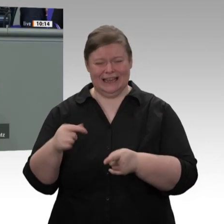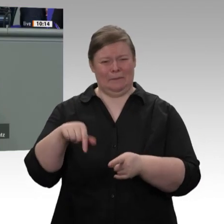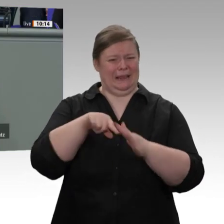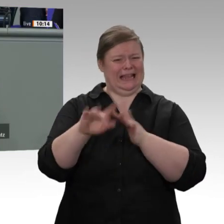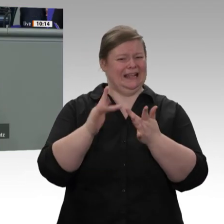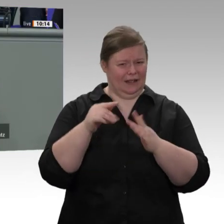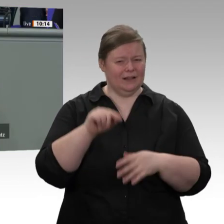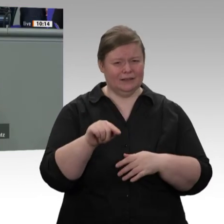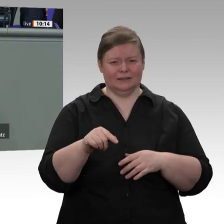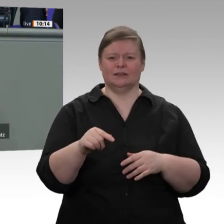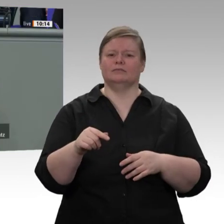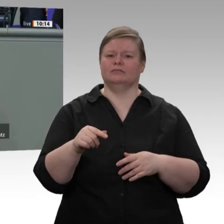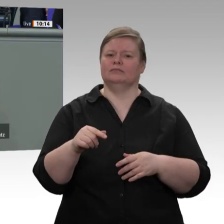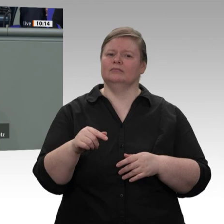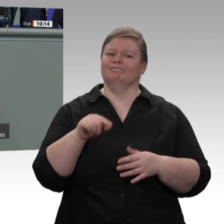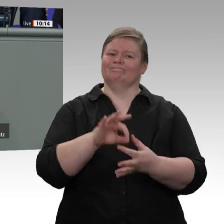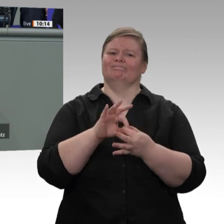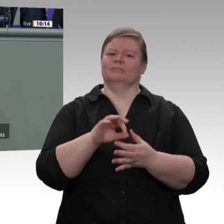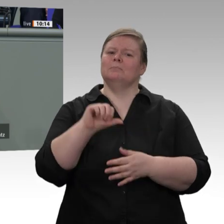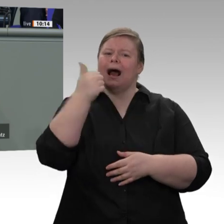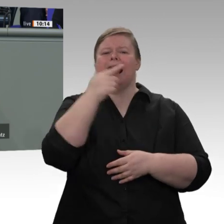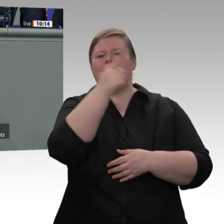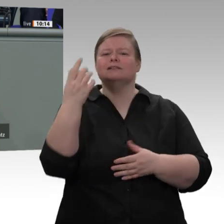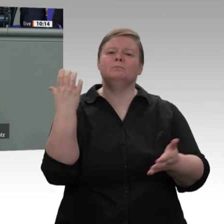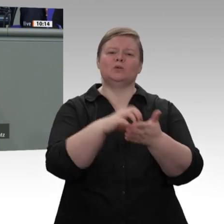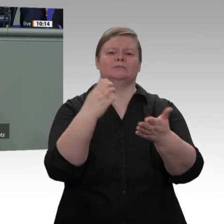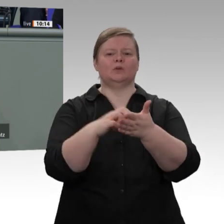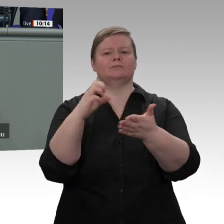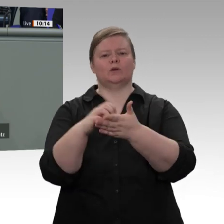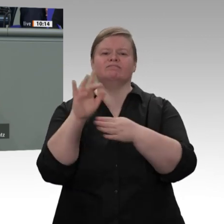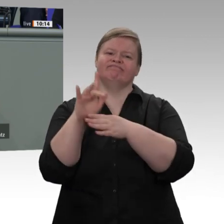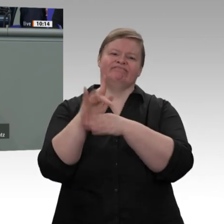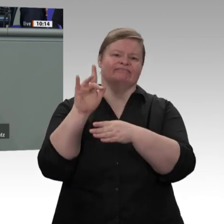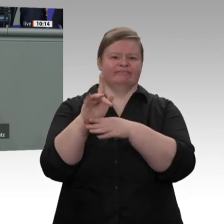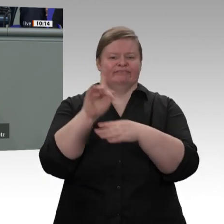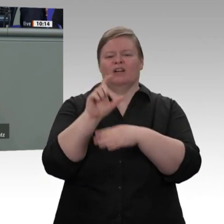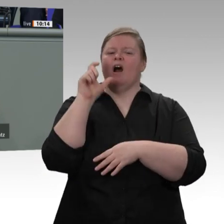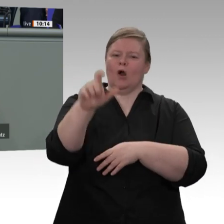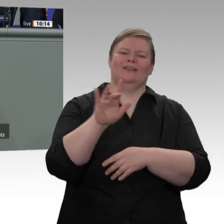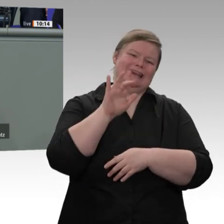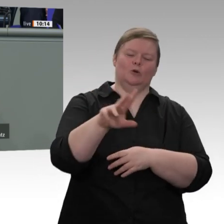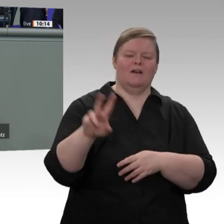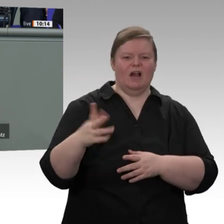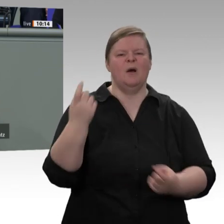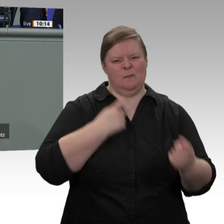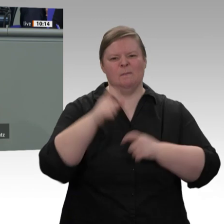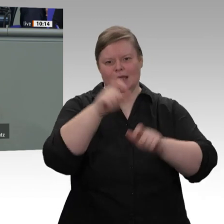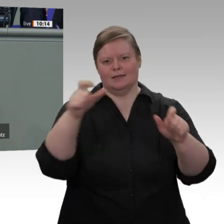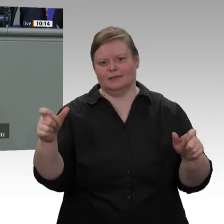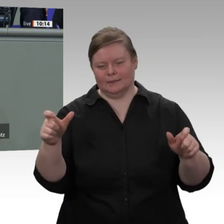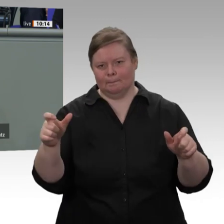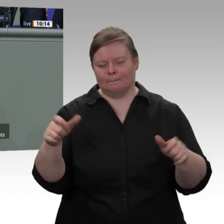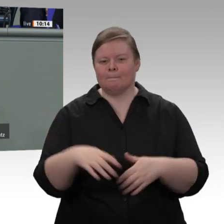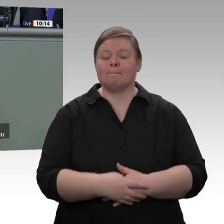Und es verwundert nicht, dass sie sich in unserer Gesellschaft nicht mehr wohlfühlen, dass sie die abfälligen Blicke, die rassistischen Sprüche und